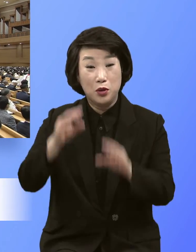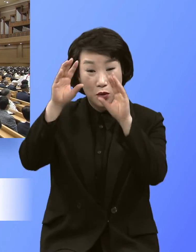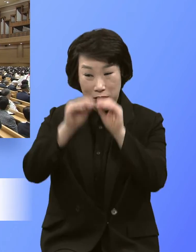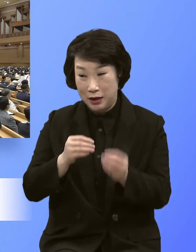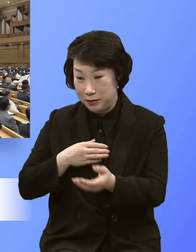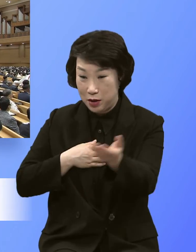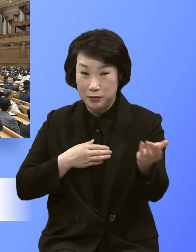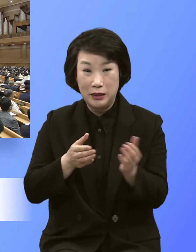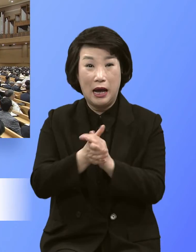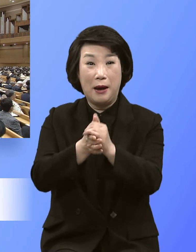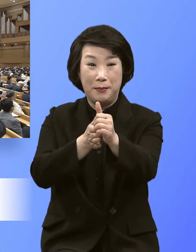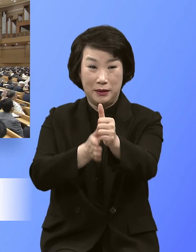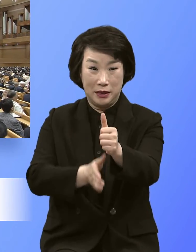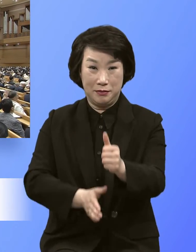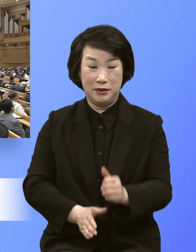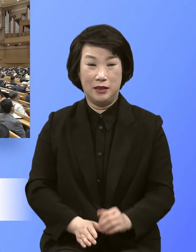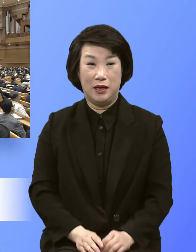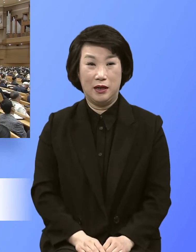동의하시면 아멘 합시다.